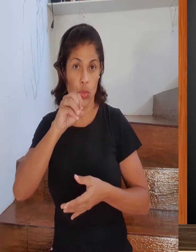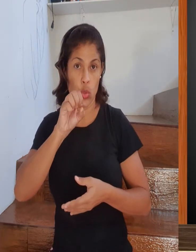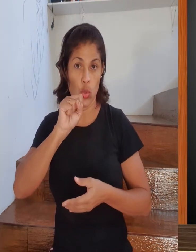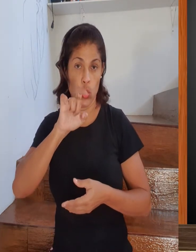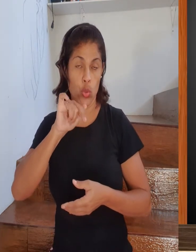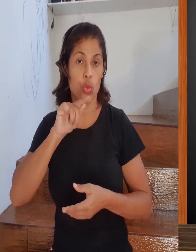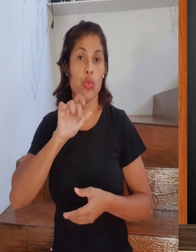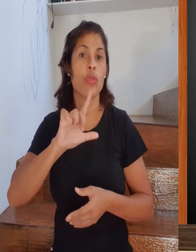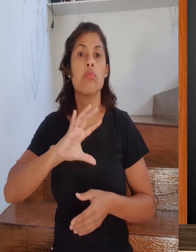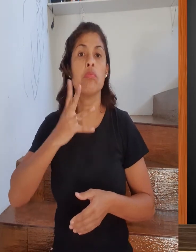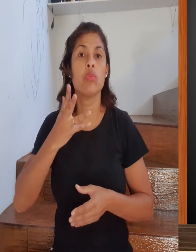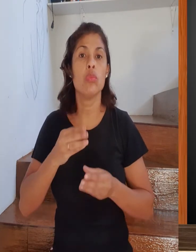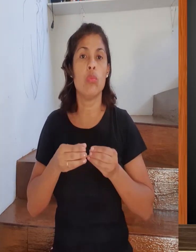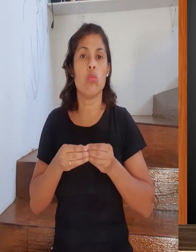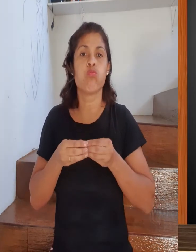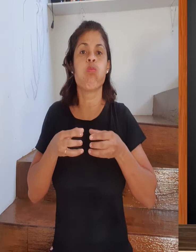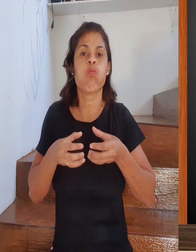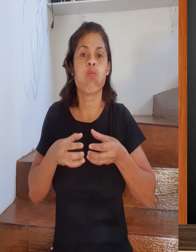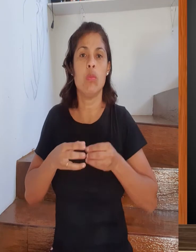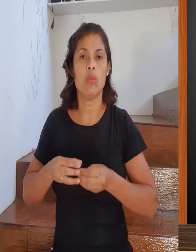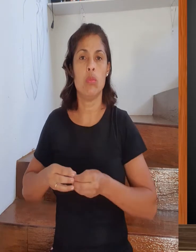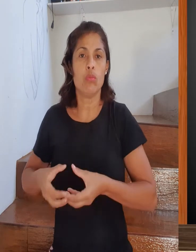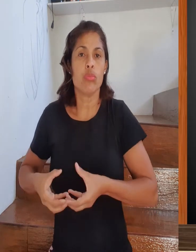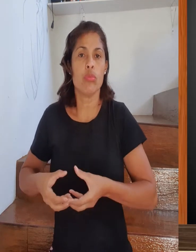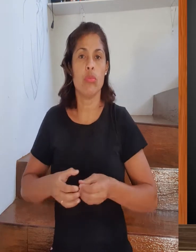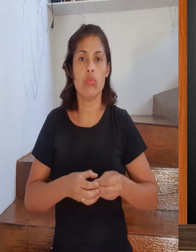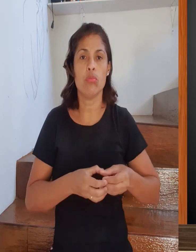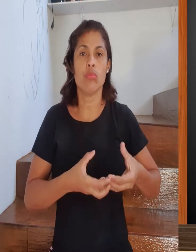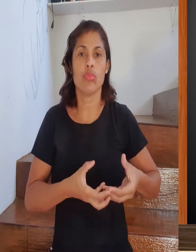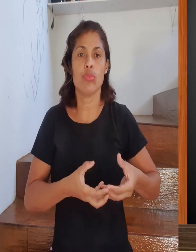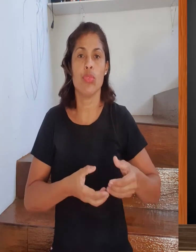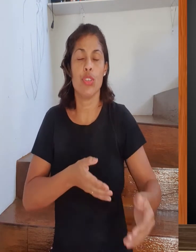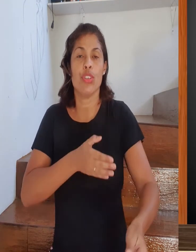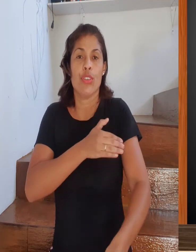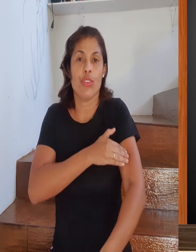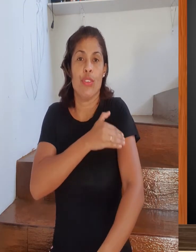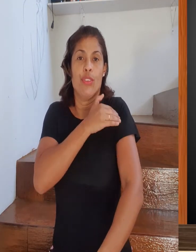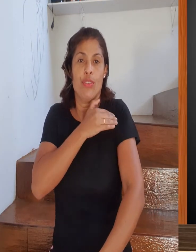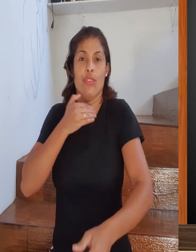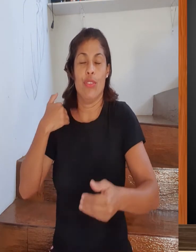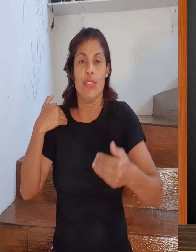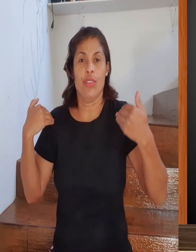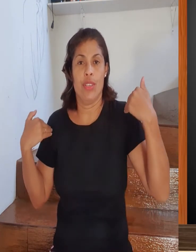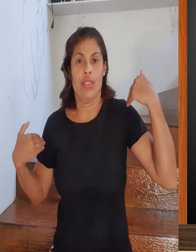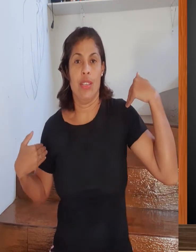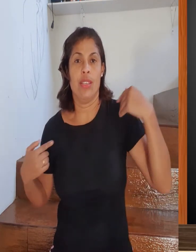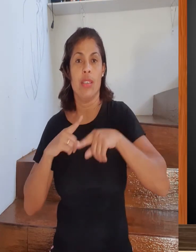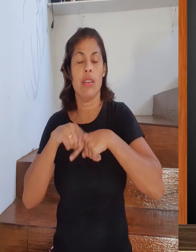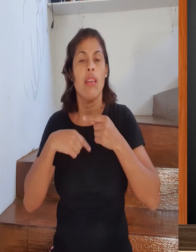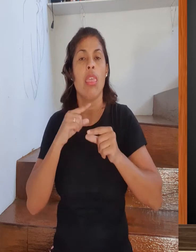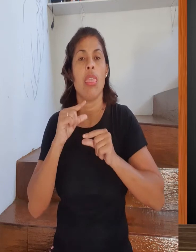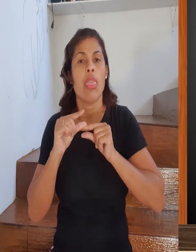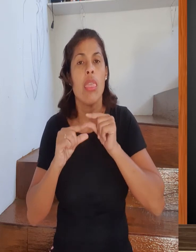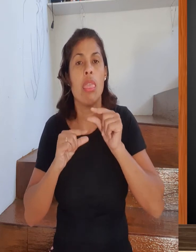lipossolúvel, ela normalmente forma bolsões, se deposita no tecido muscular e